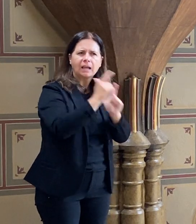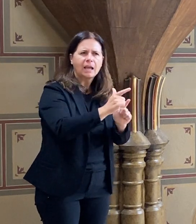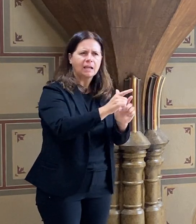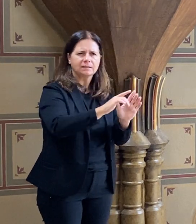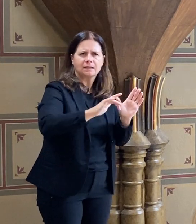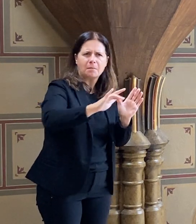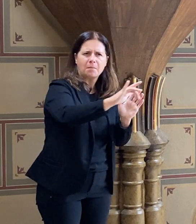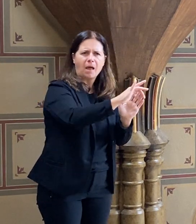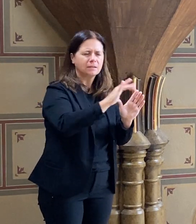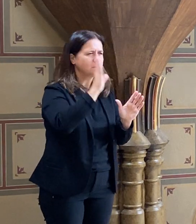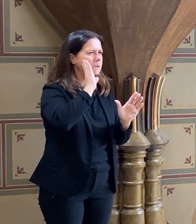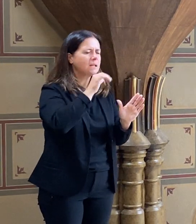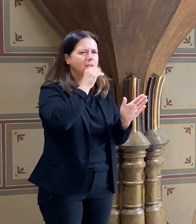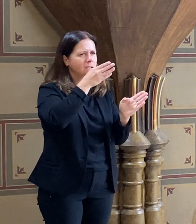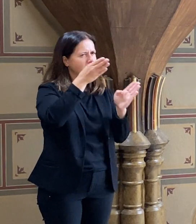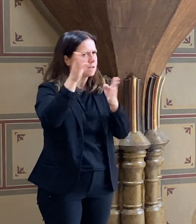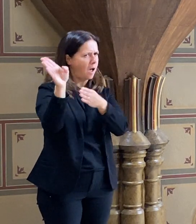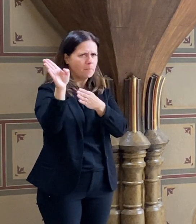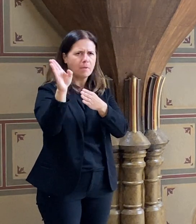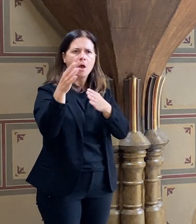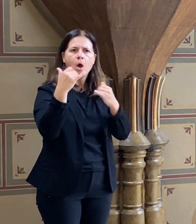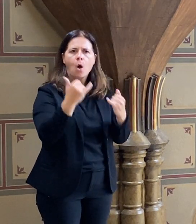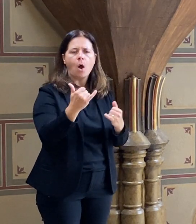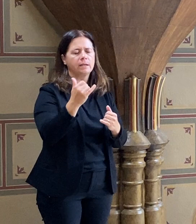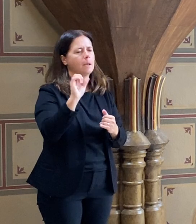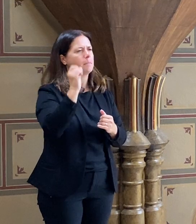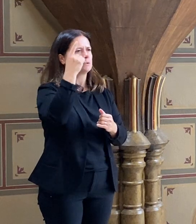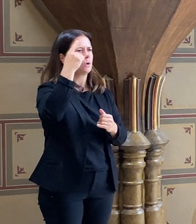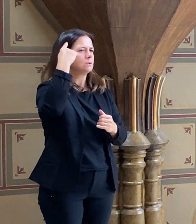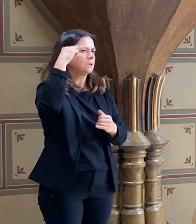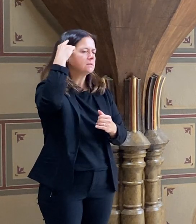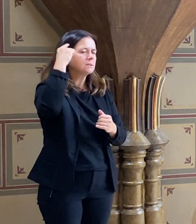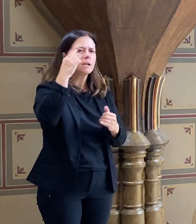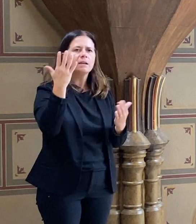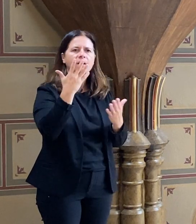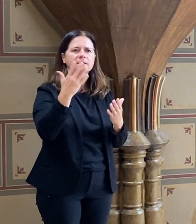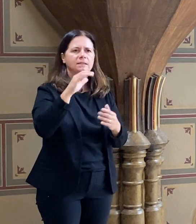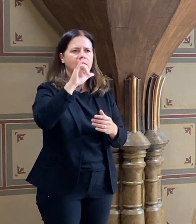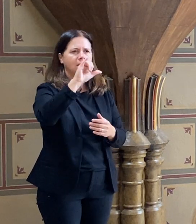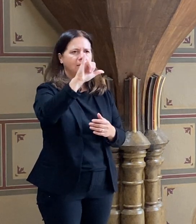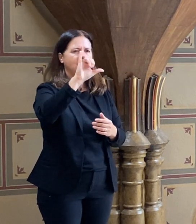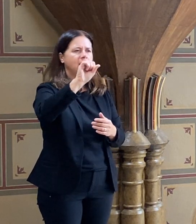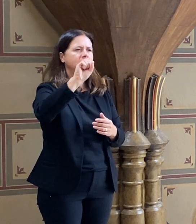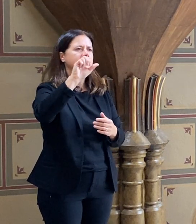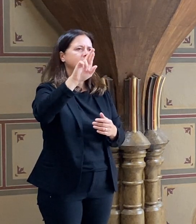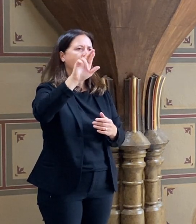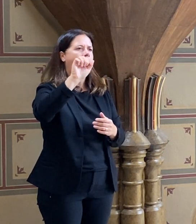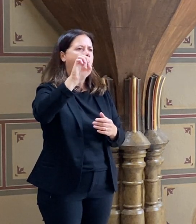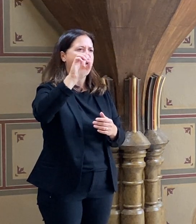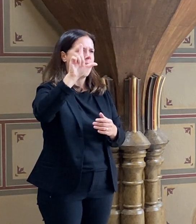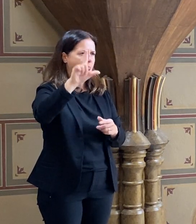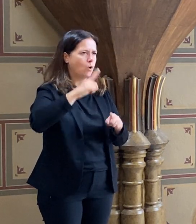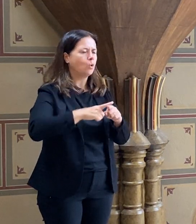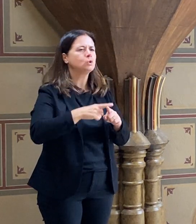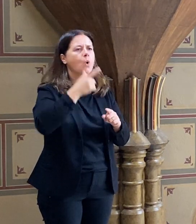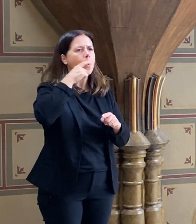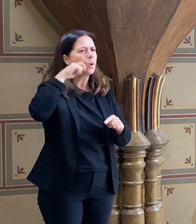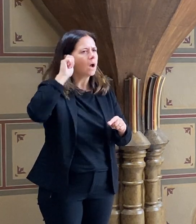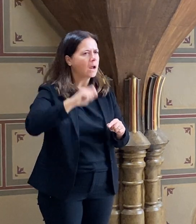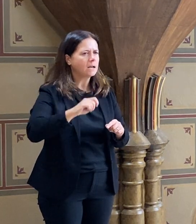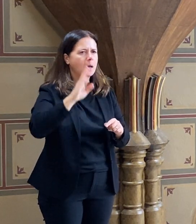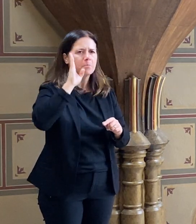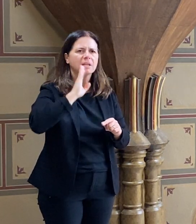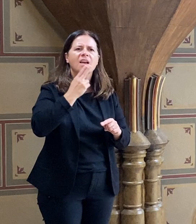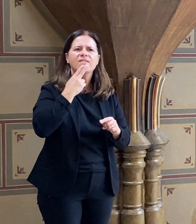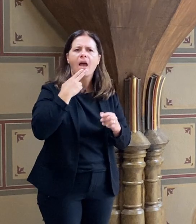Welt. Wir denken heute ganz besonders an Israel und die Ukraine. Gib den Mächtigen